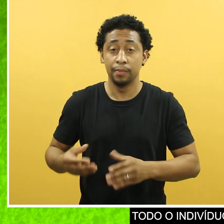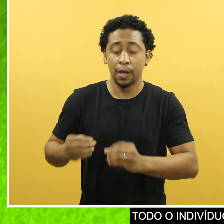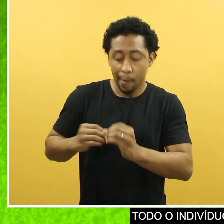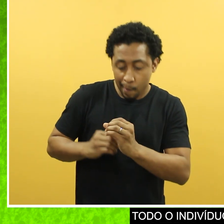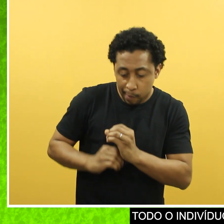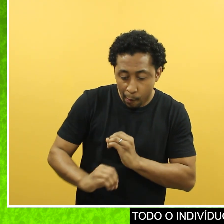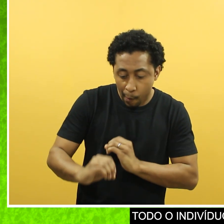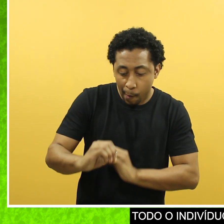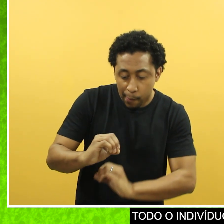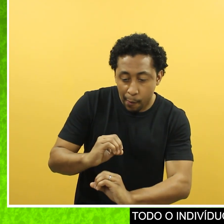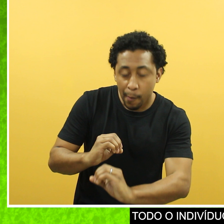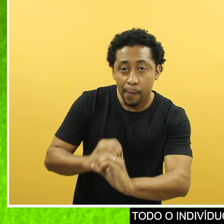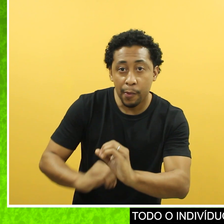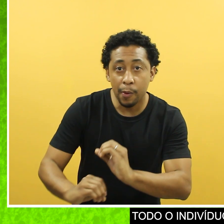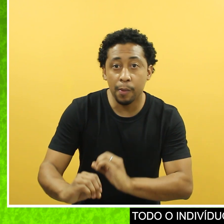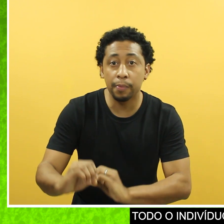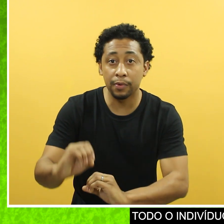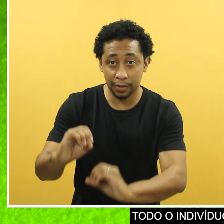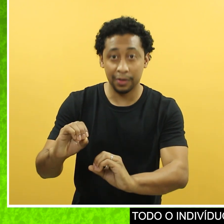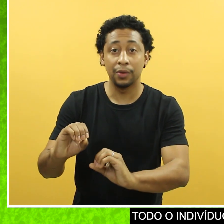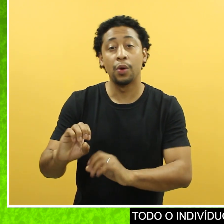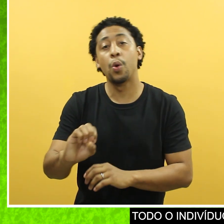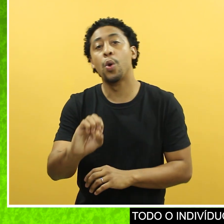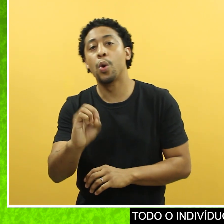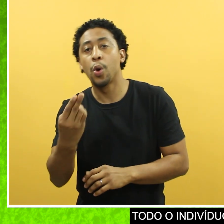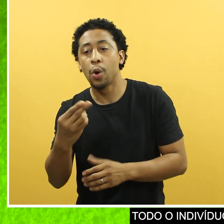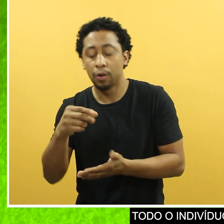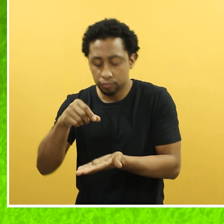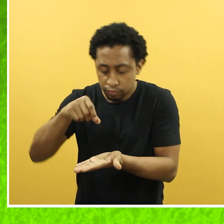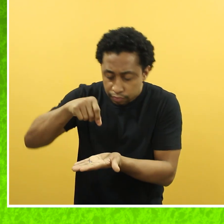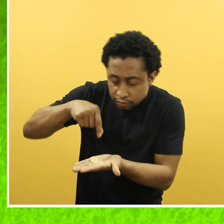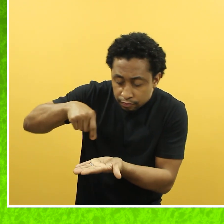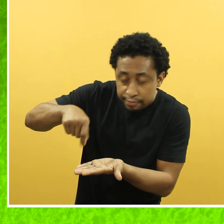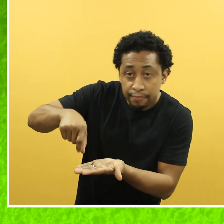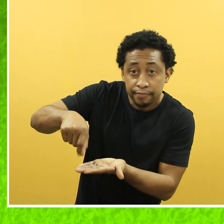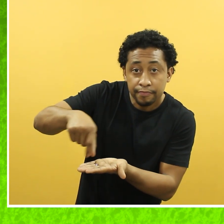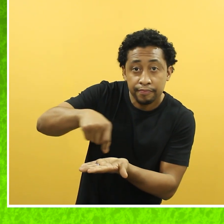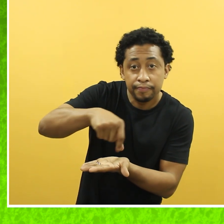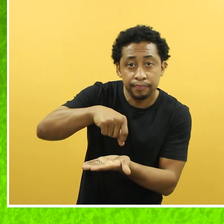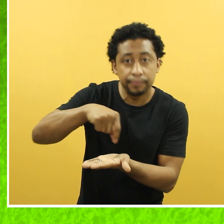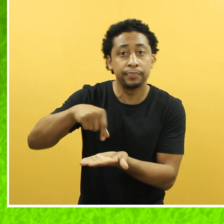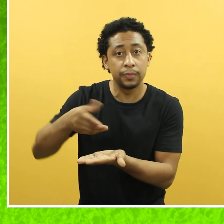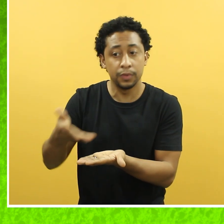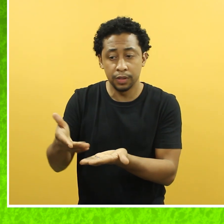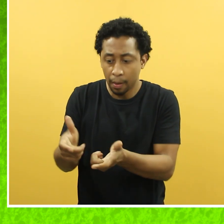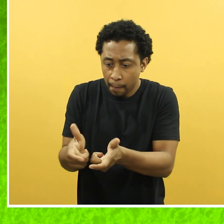Todo indivíduo que, durante o termo natural da vida,